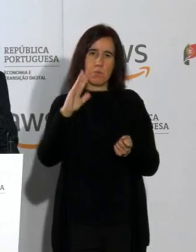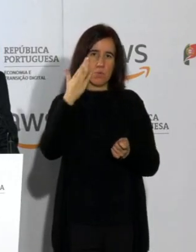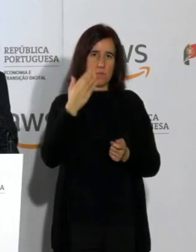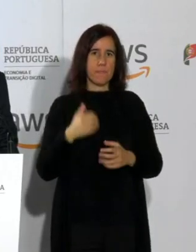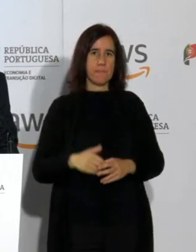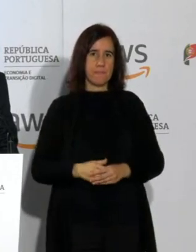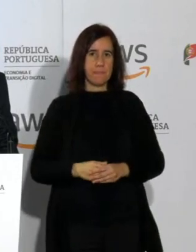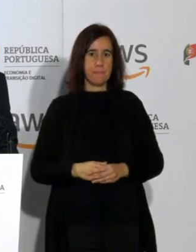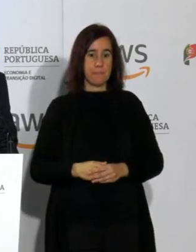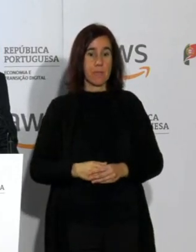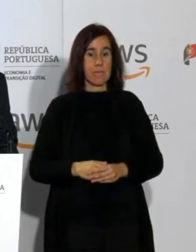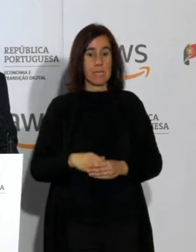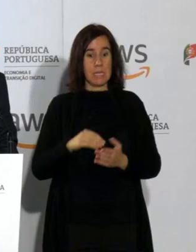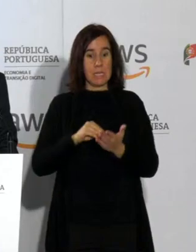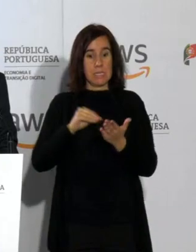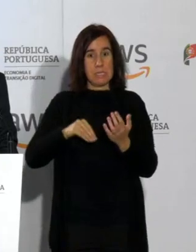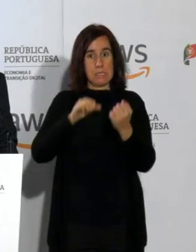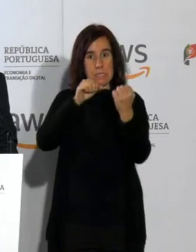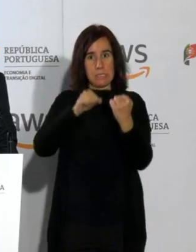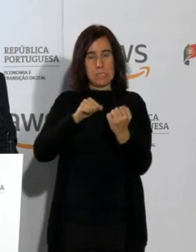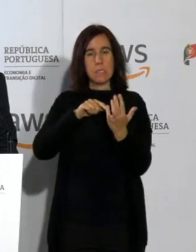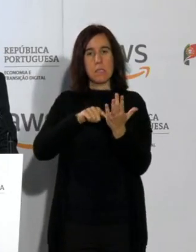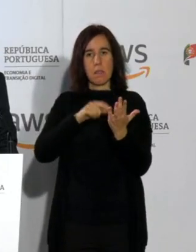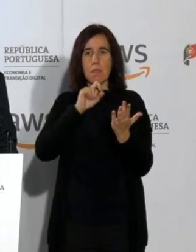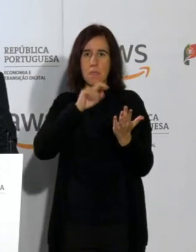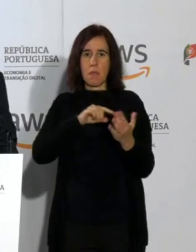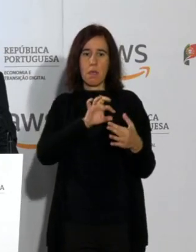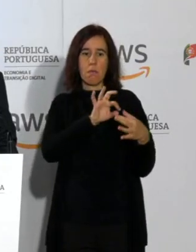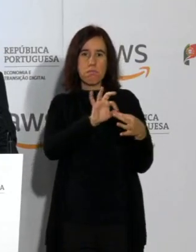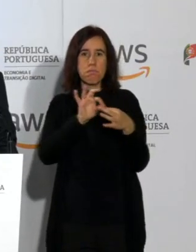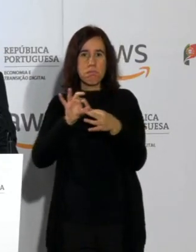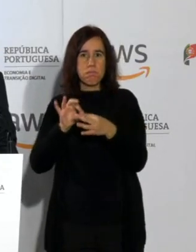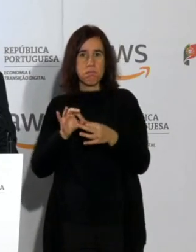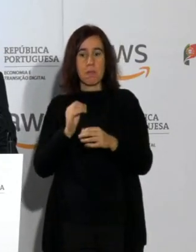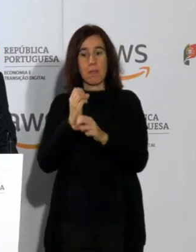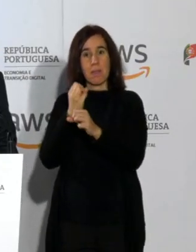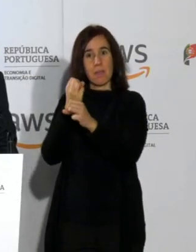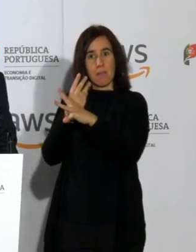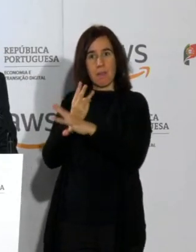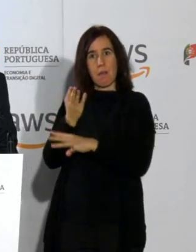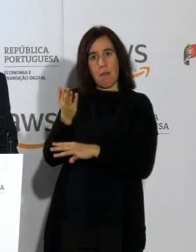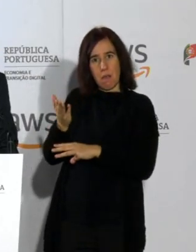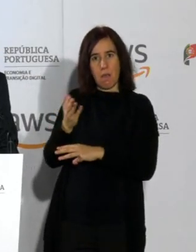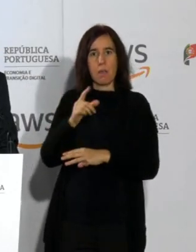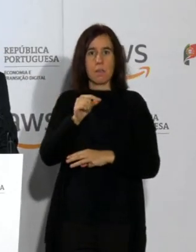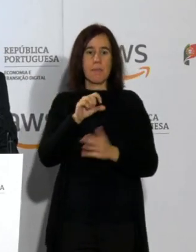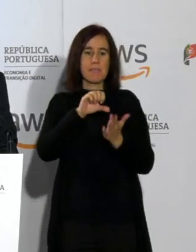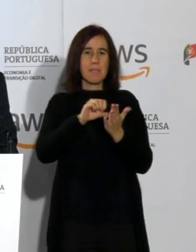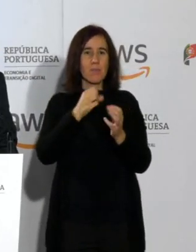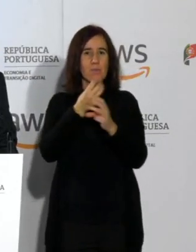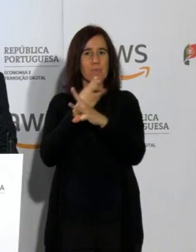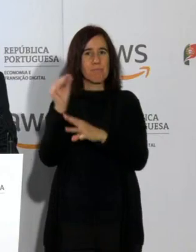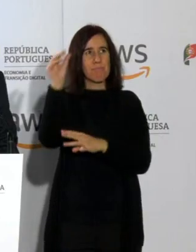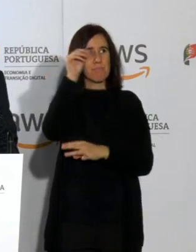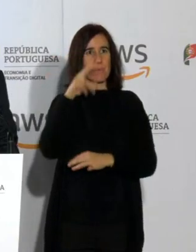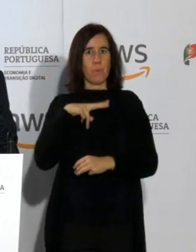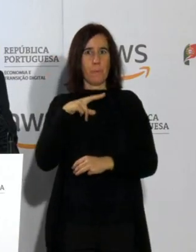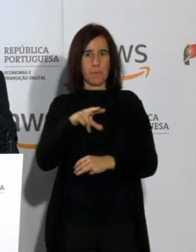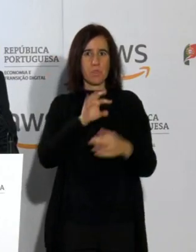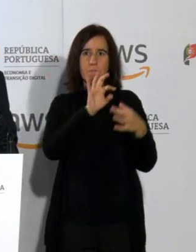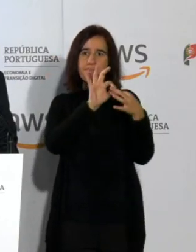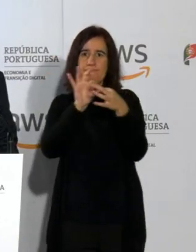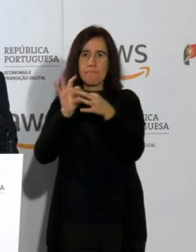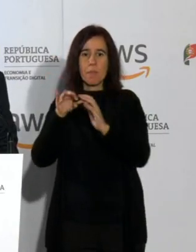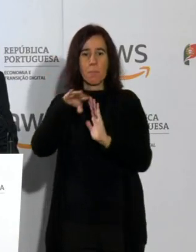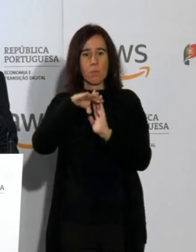A assinatura deste memorando permitir-nos a colaboração com o Instituto de Emprego e Formação Profissional, e os 600 empregos esperados pelo país,